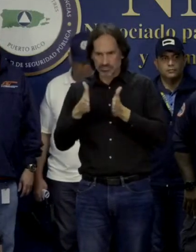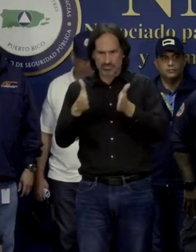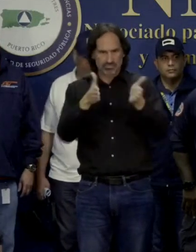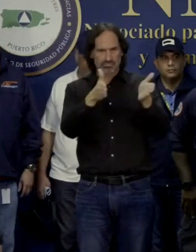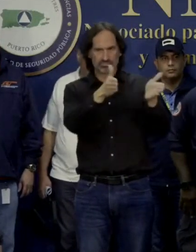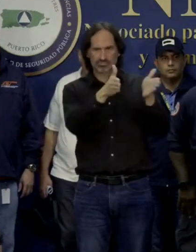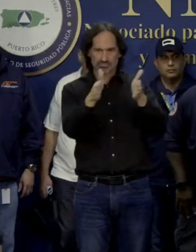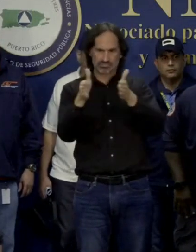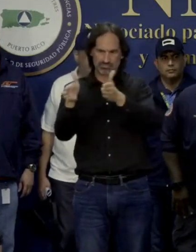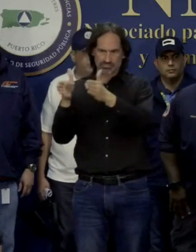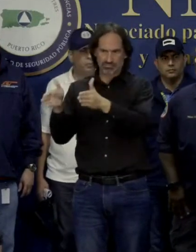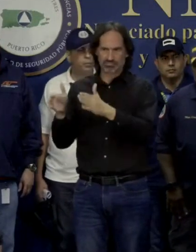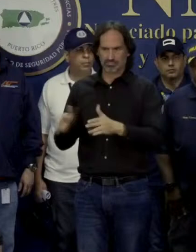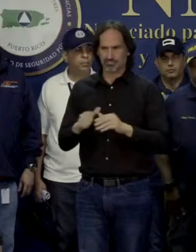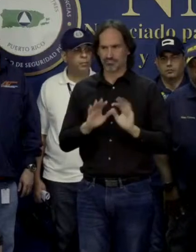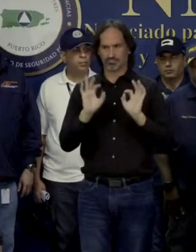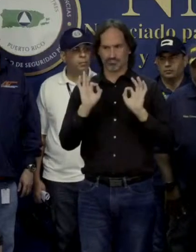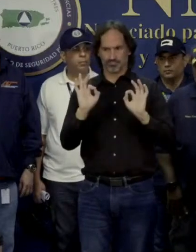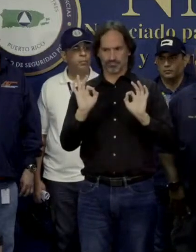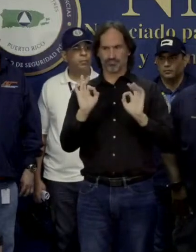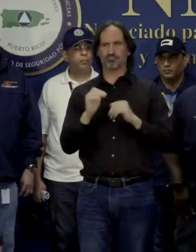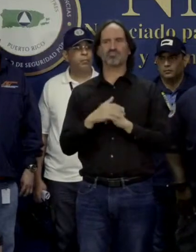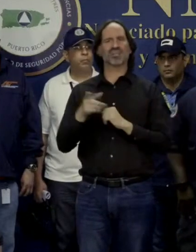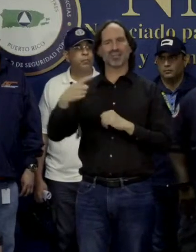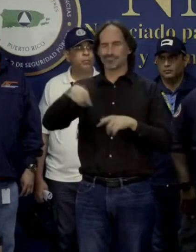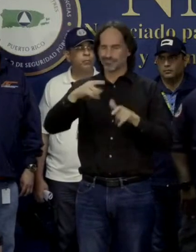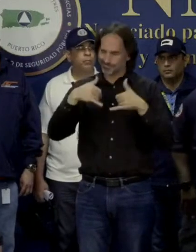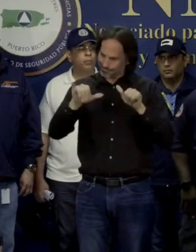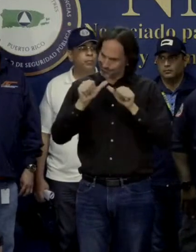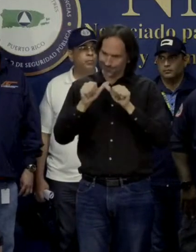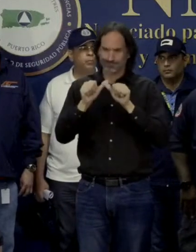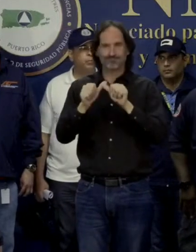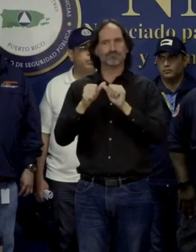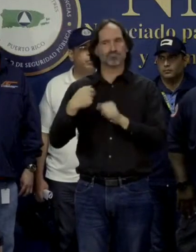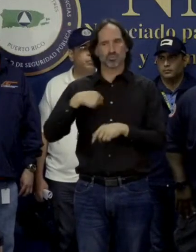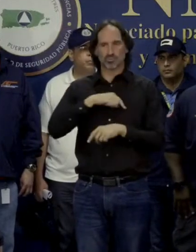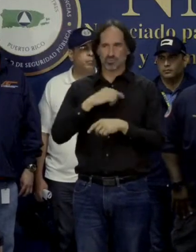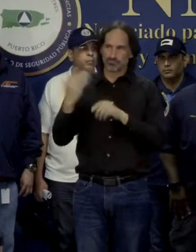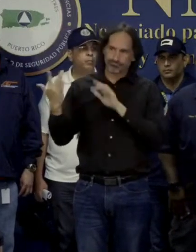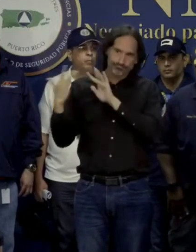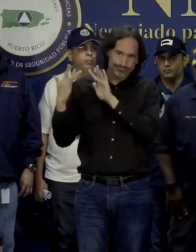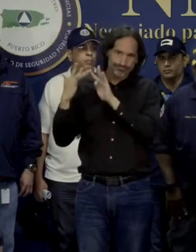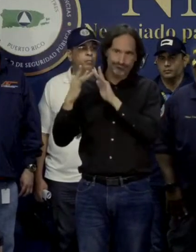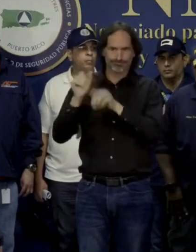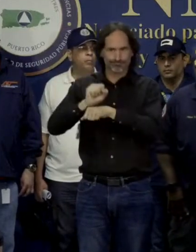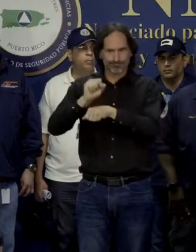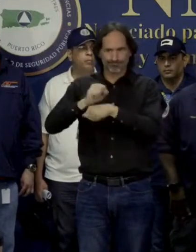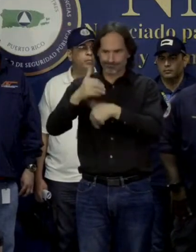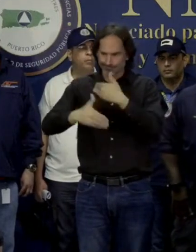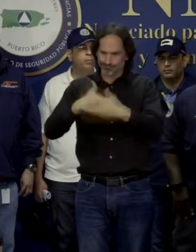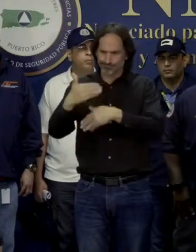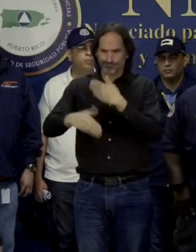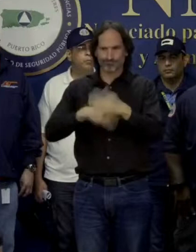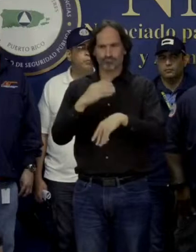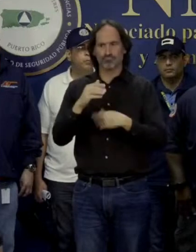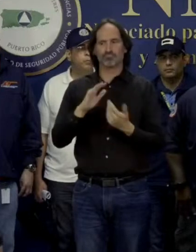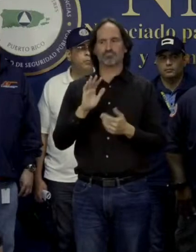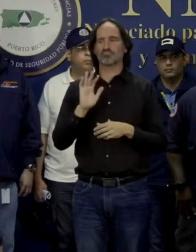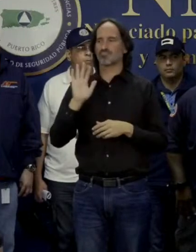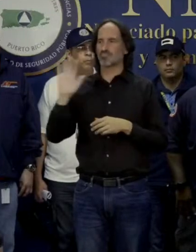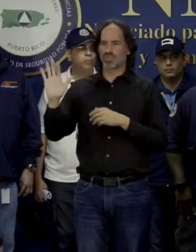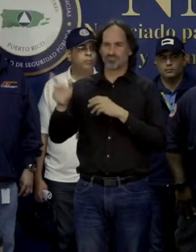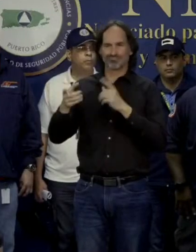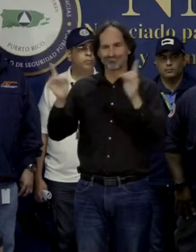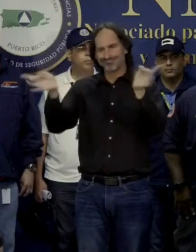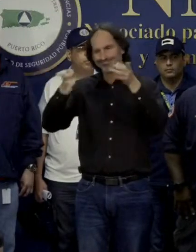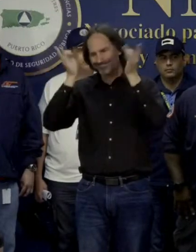en la respuesta. Así que los empleados están trabajando con nosotros y nosotros estamos trabajando con ellos en toda su pericia y su expertise para